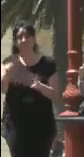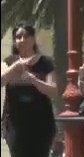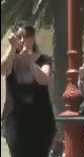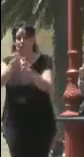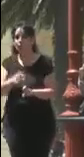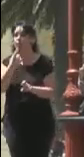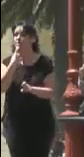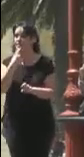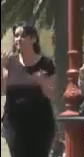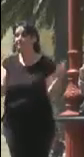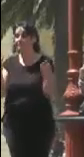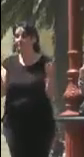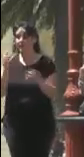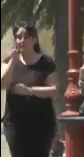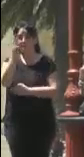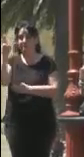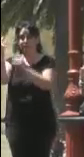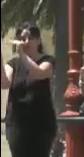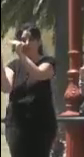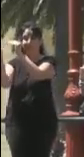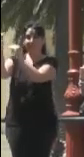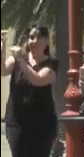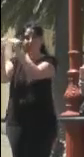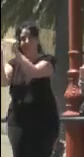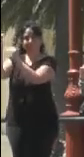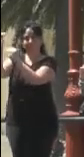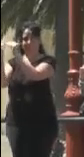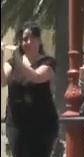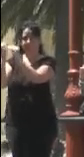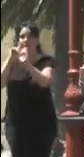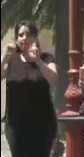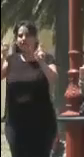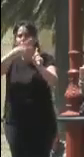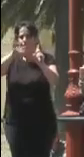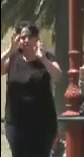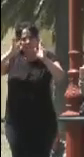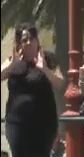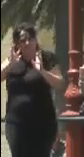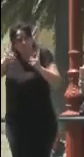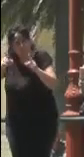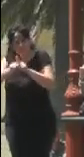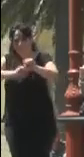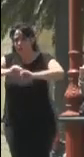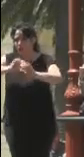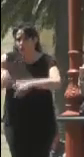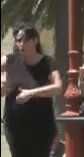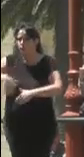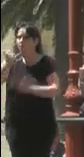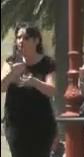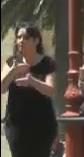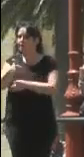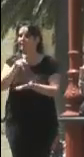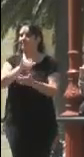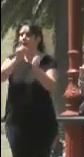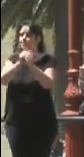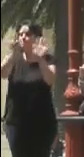encuestas estamos cada vez más cerca del Partido Popular. Si nosotros hacemos este esfuerzo en este sprint final, el 26 de junio, la